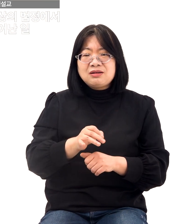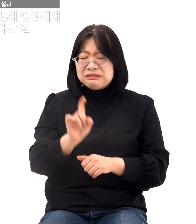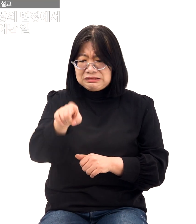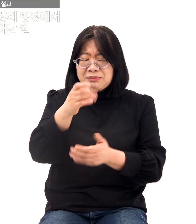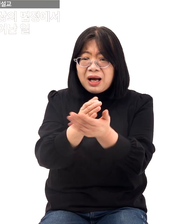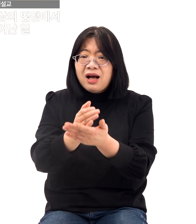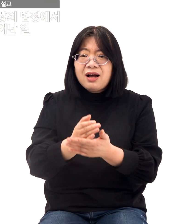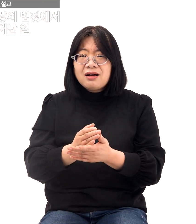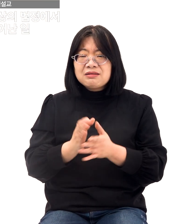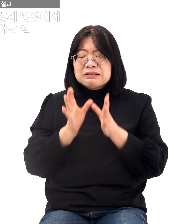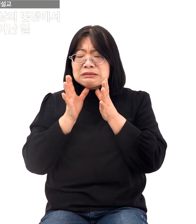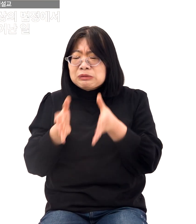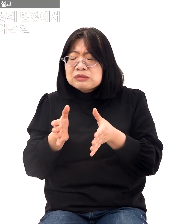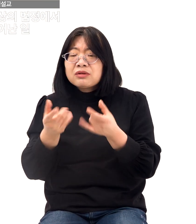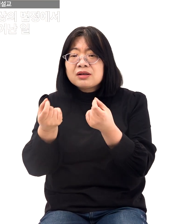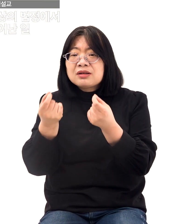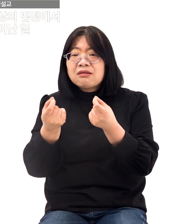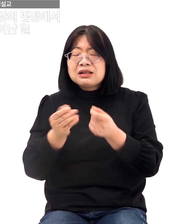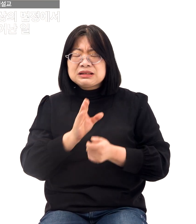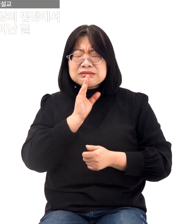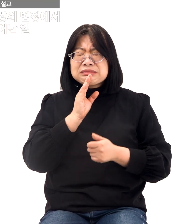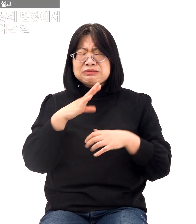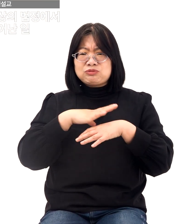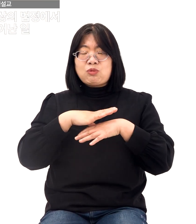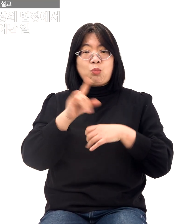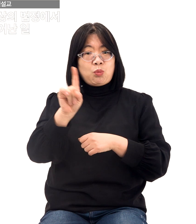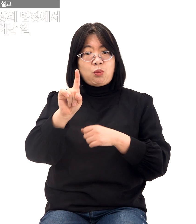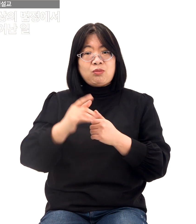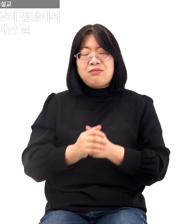거예요. 그런데 진짜 무서운 게 뭔지 아세요?